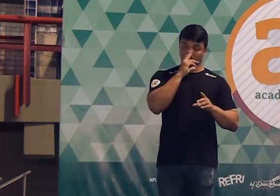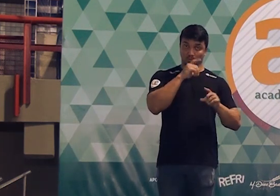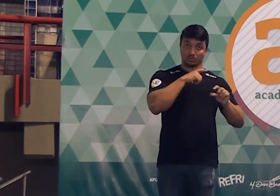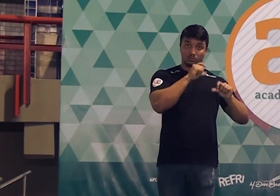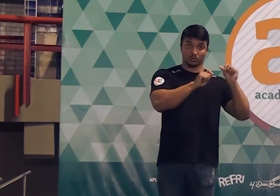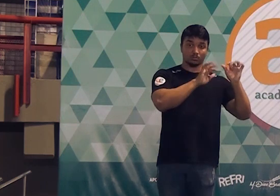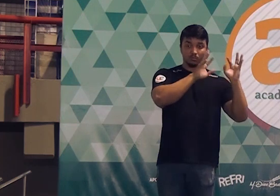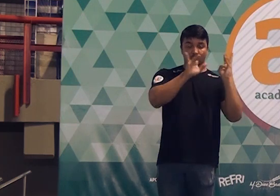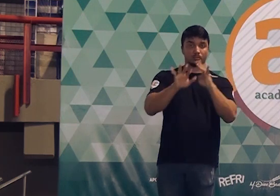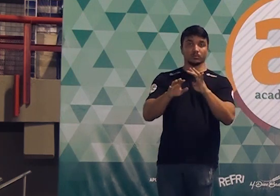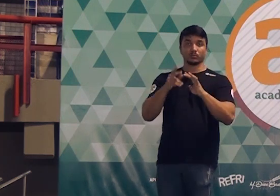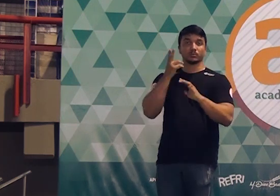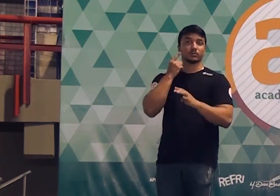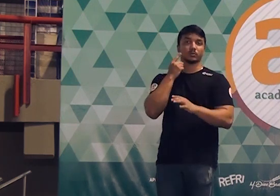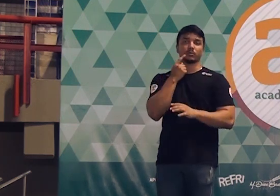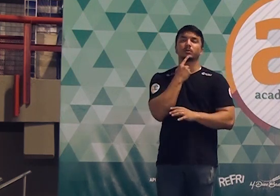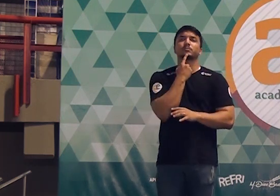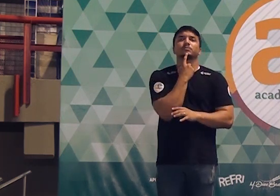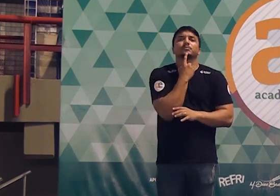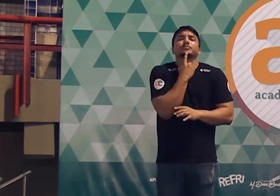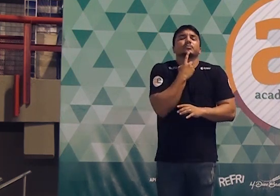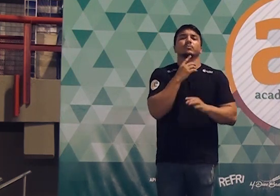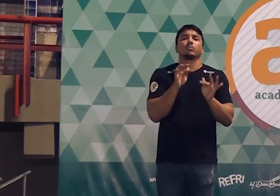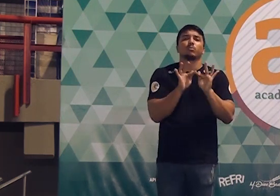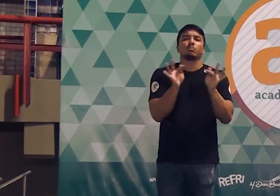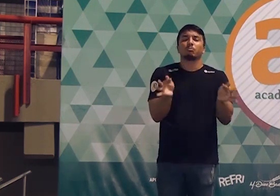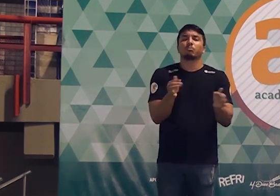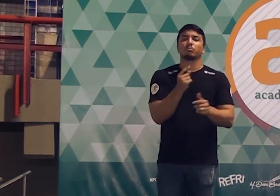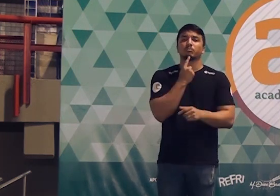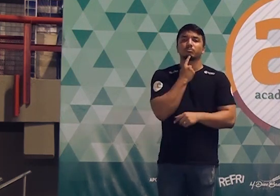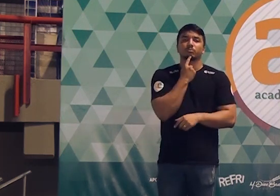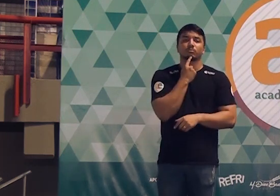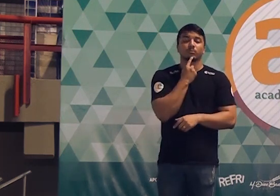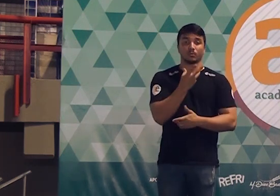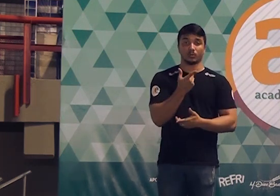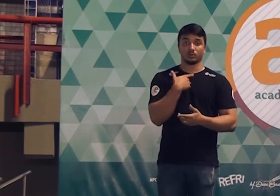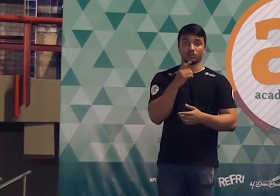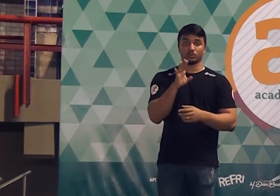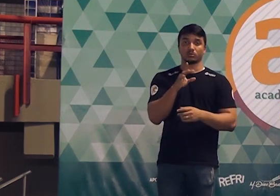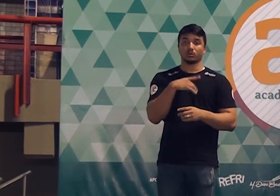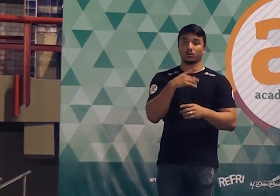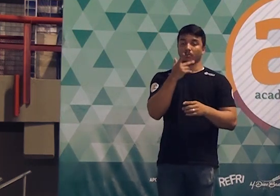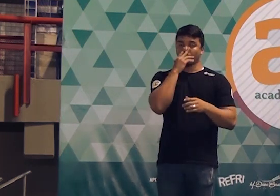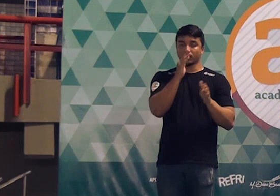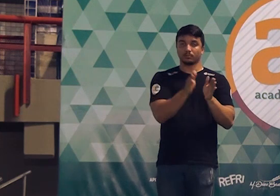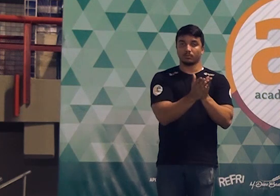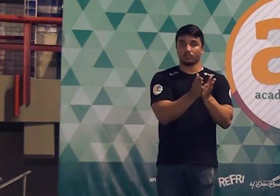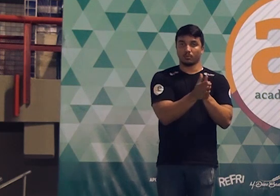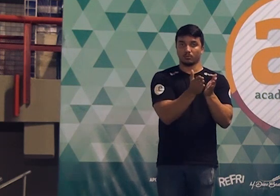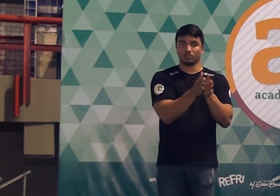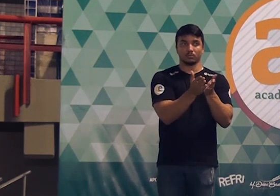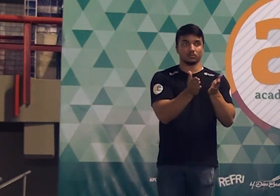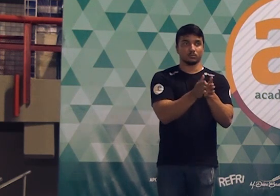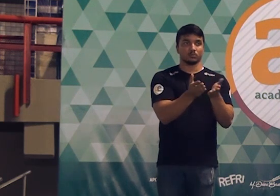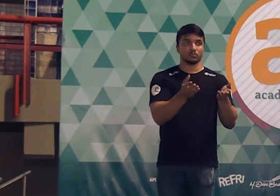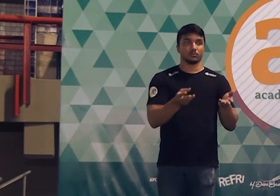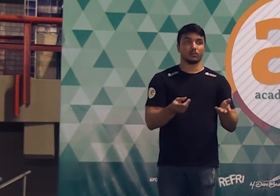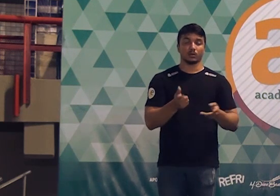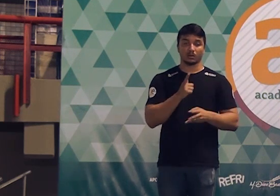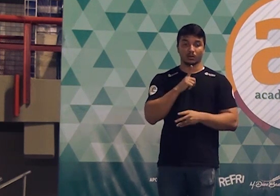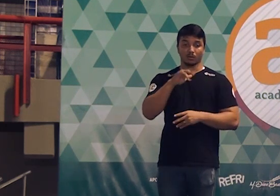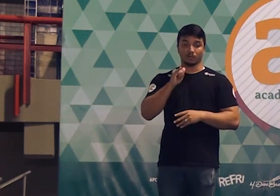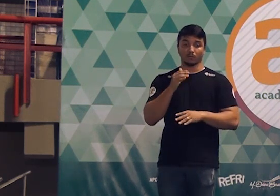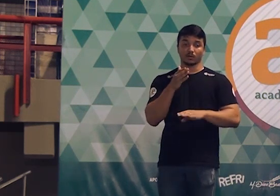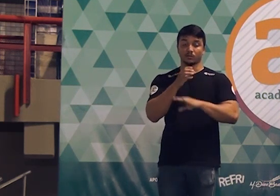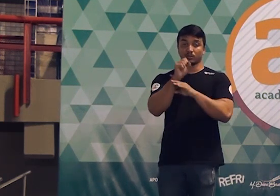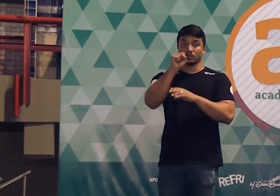Ceará? Muito pouca, muito pouca. Você só vê túmulo de pobre aqui, né? Porque nós somos tudo pobre, né? Você vai